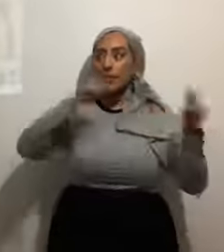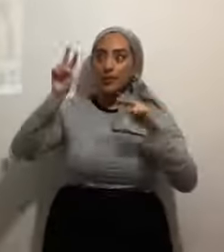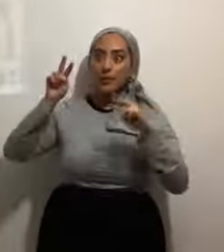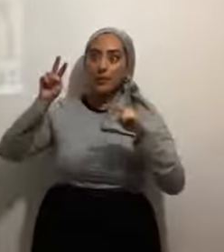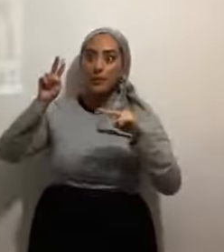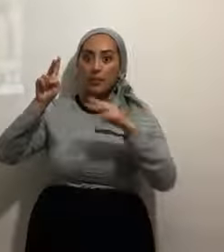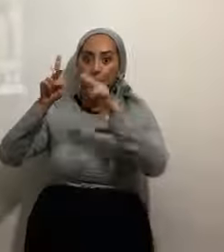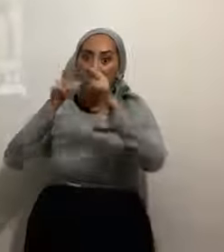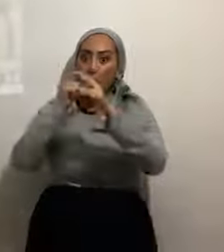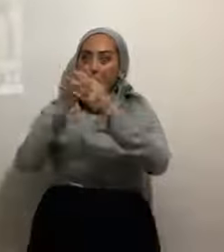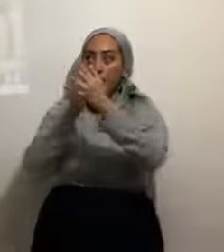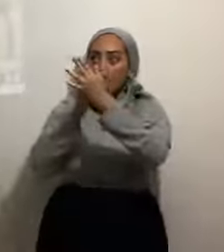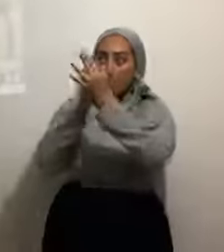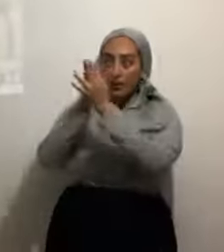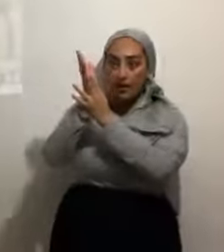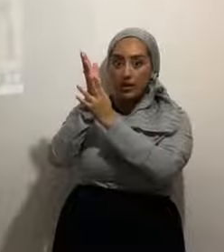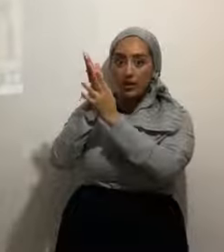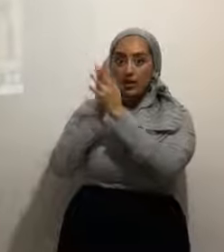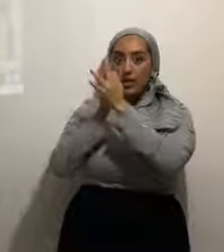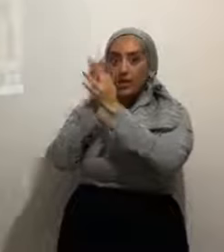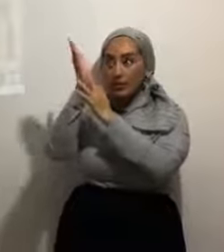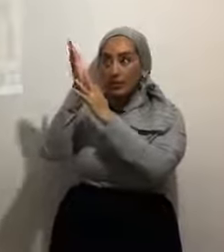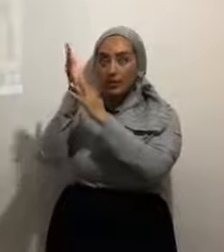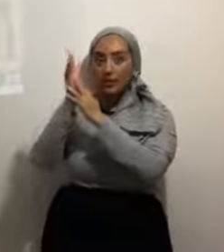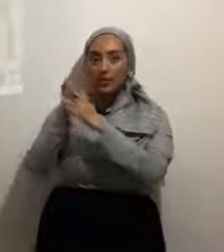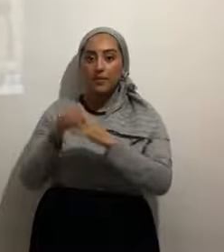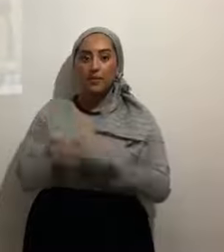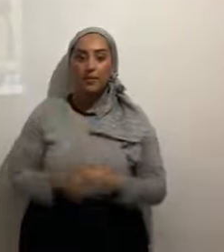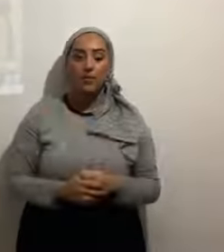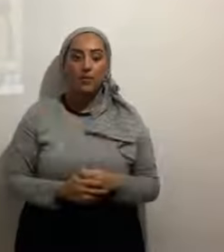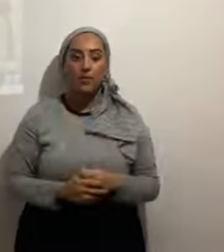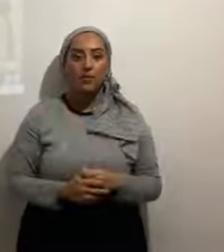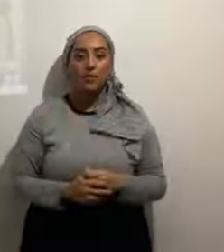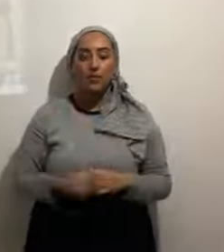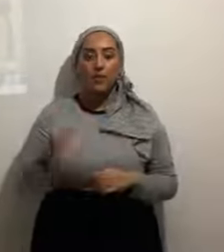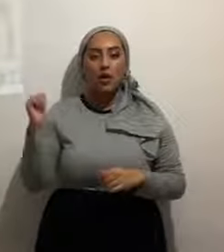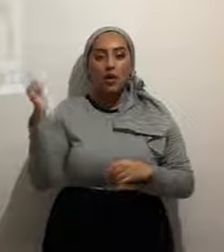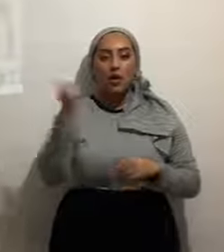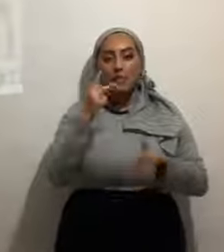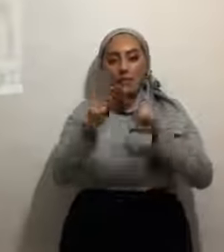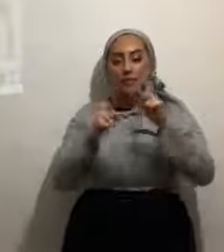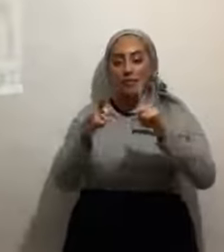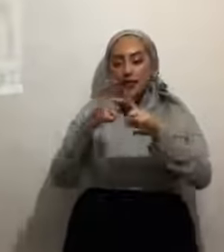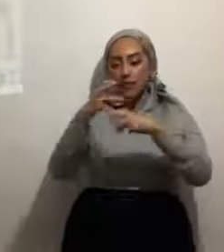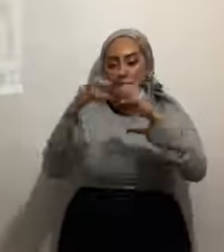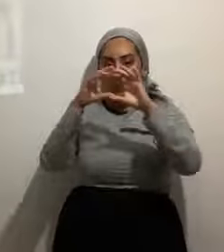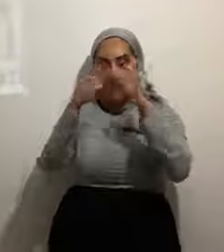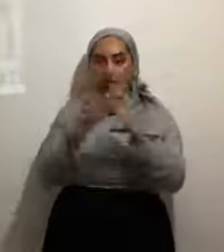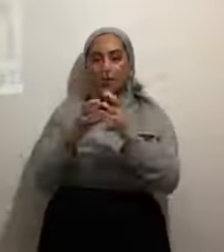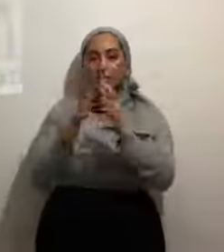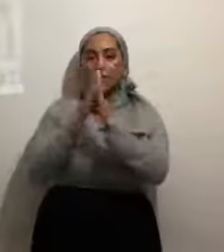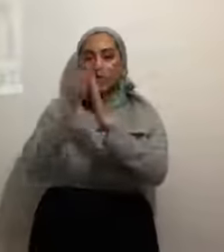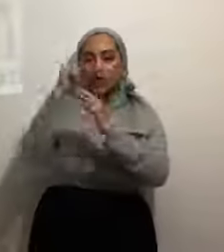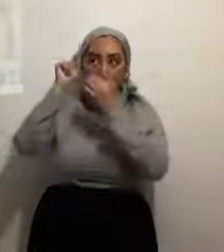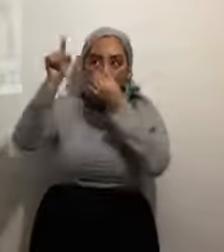que le traspasaron, subraya eso. Y todos los linajes de la tierra harán lamentación por él, sí,